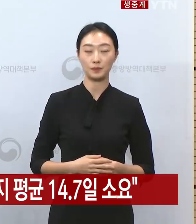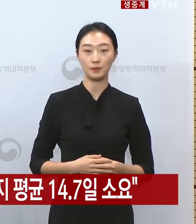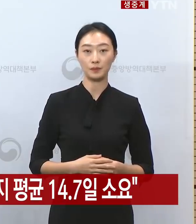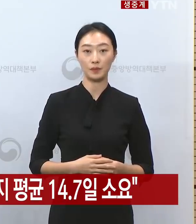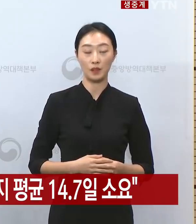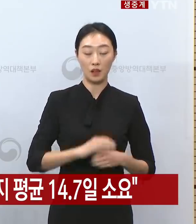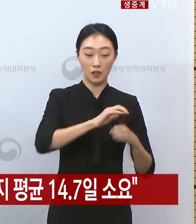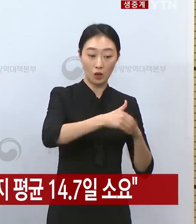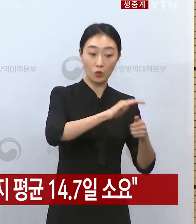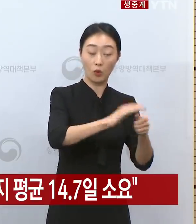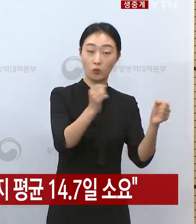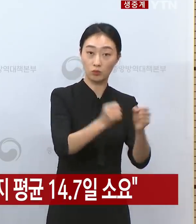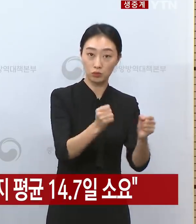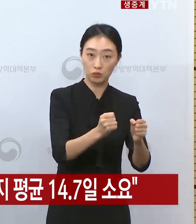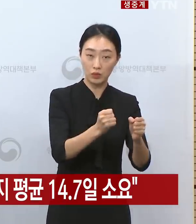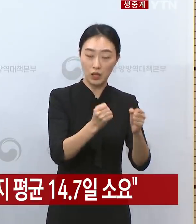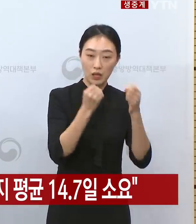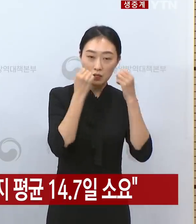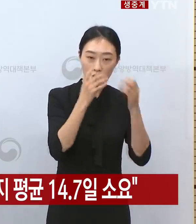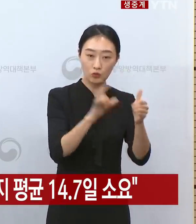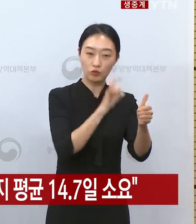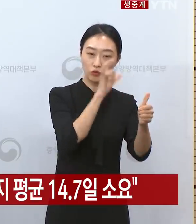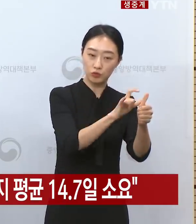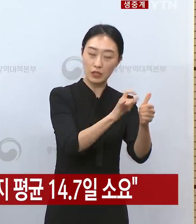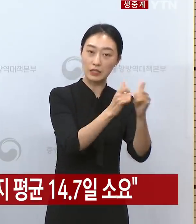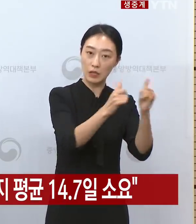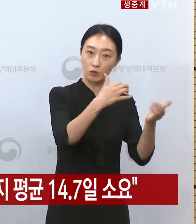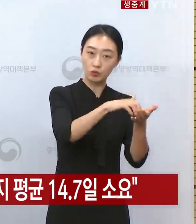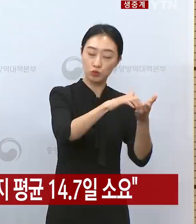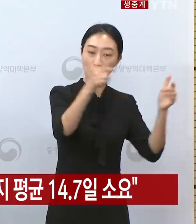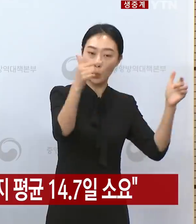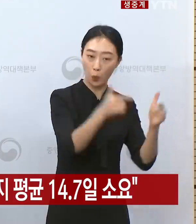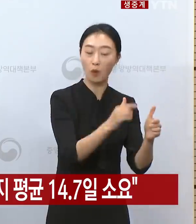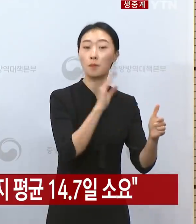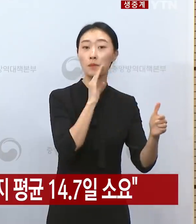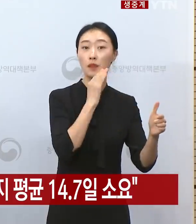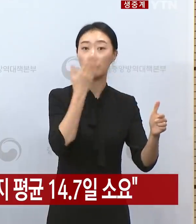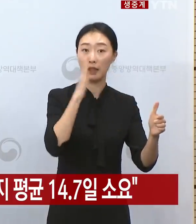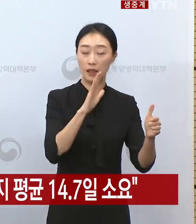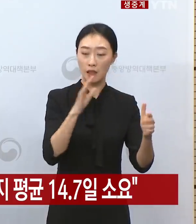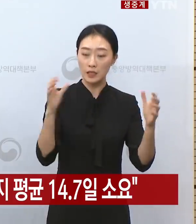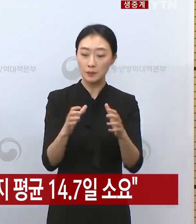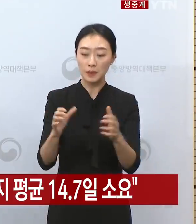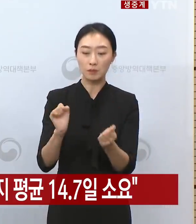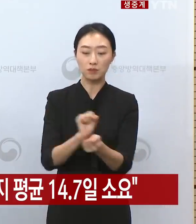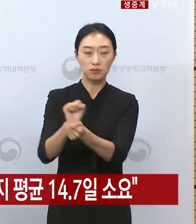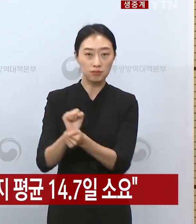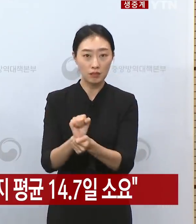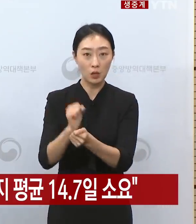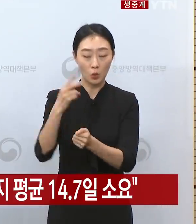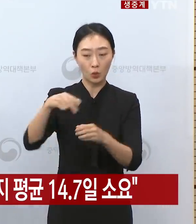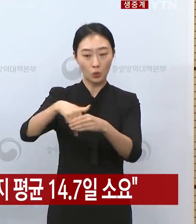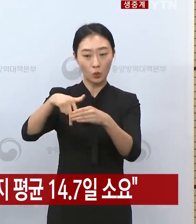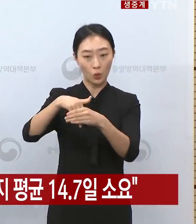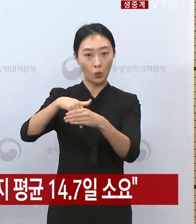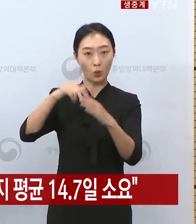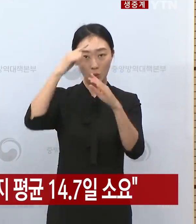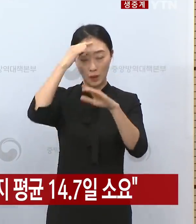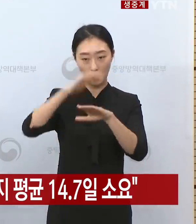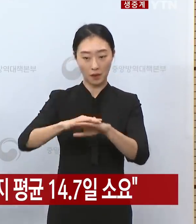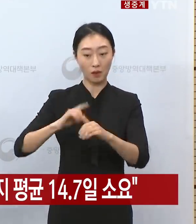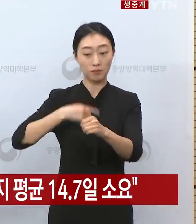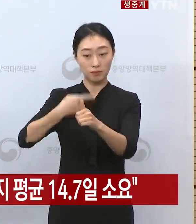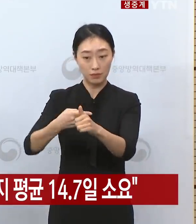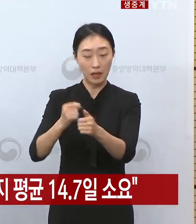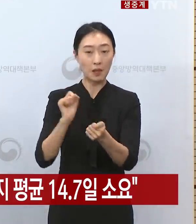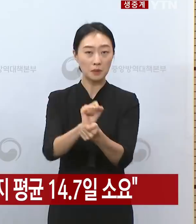중앙방역대책본부는 대구 경북 지역의 신규 확진자 증가세는 감소하고 있으나 집단시설, 종교시설 등을 중심으로